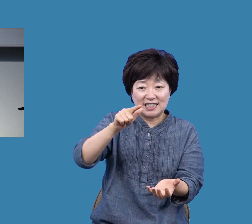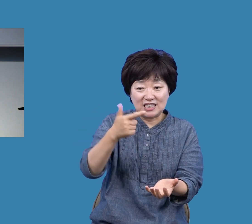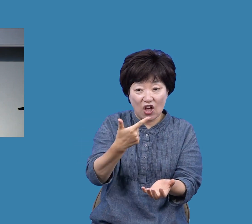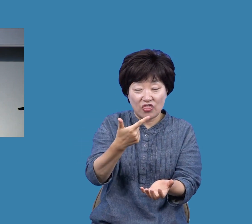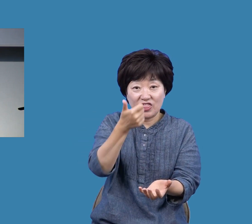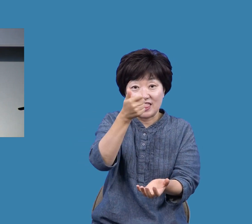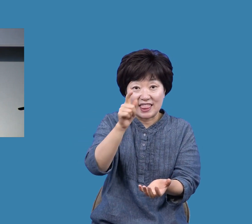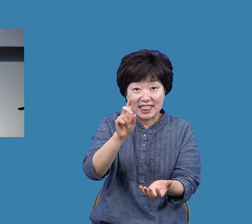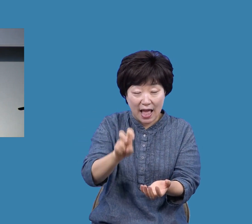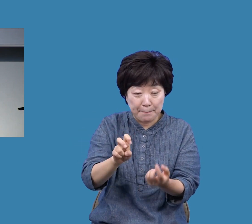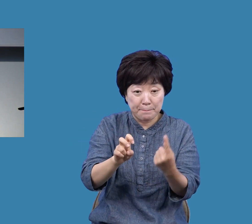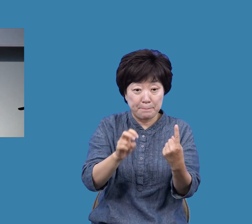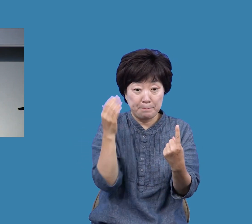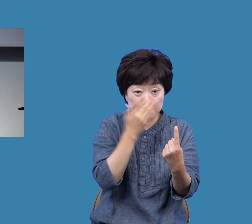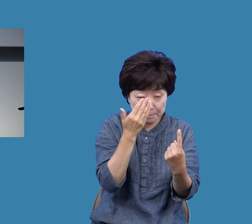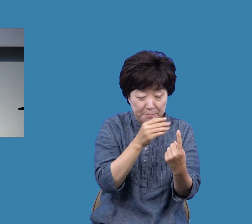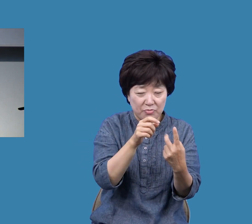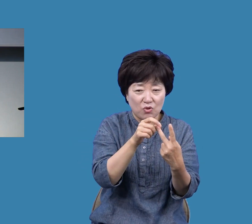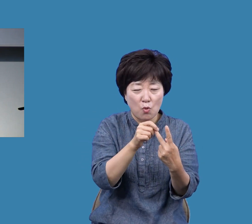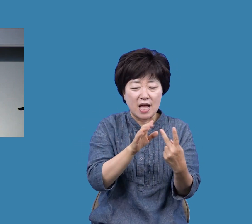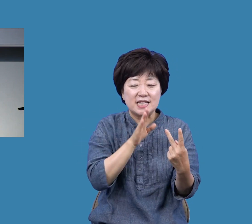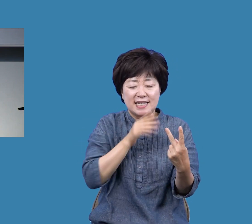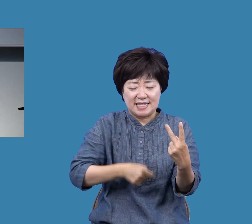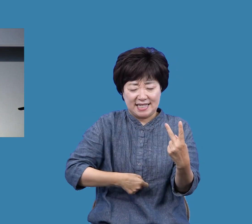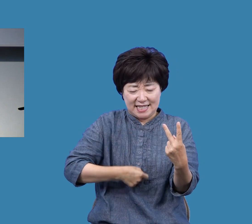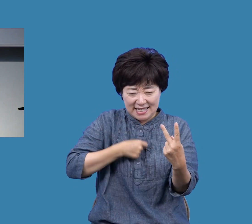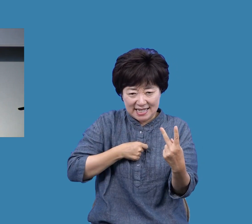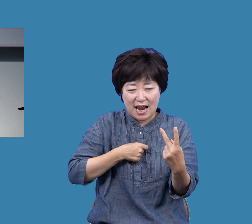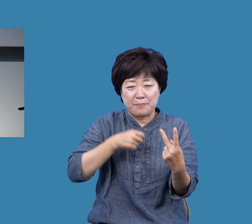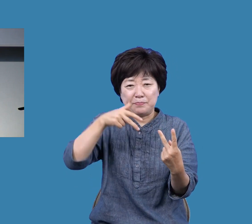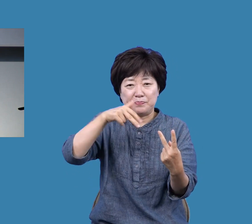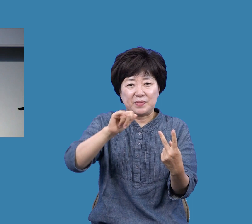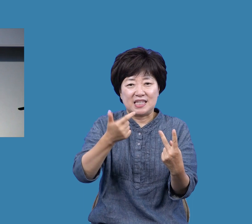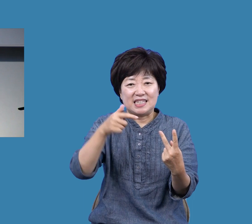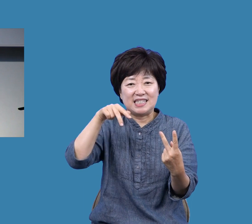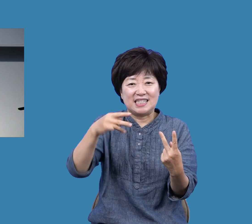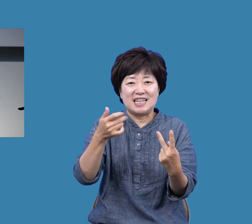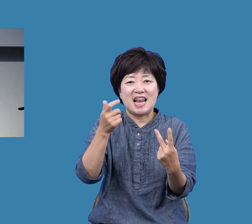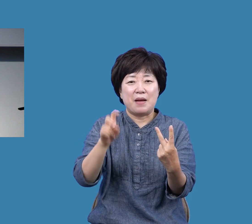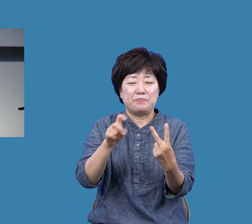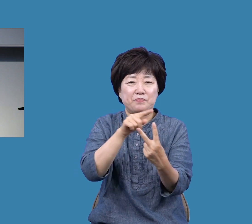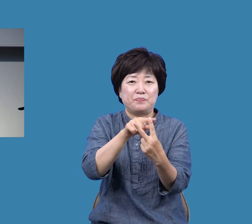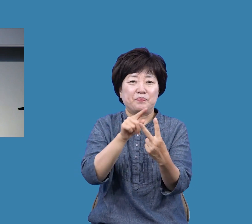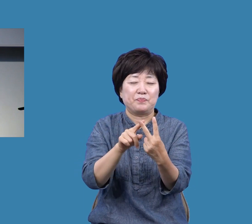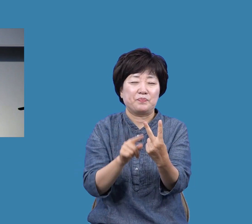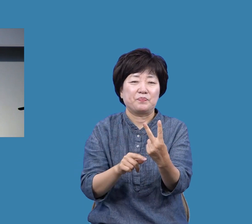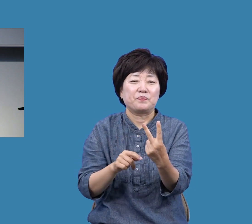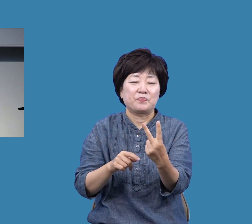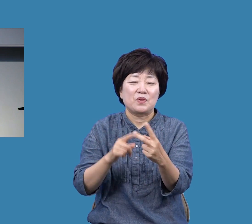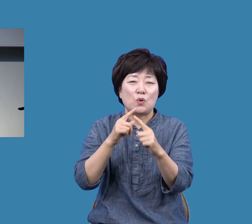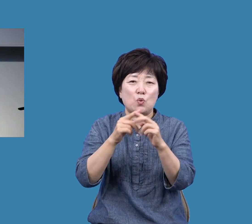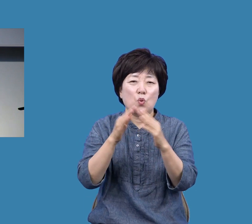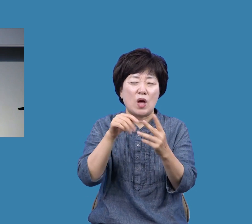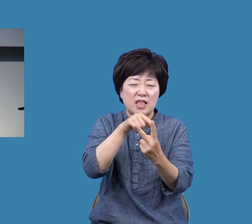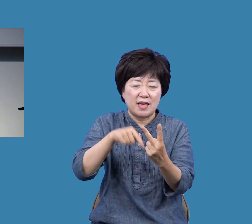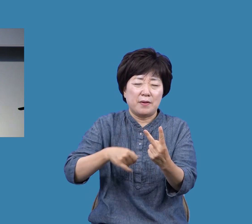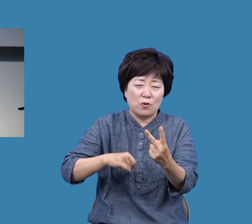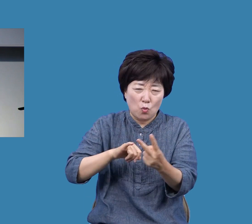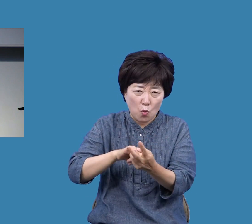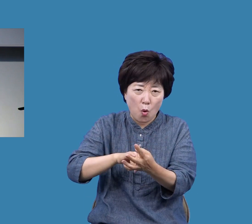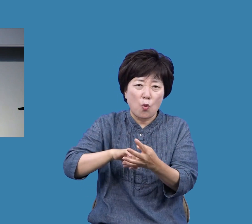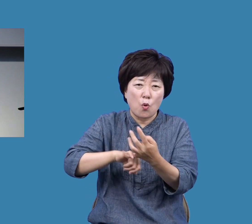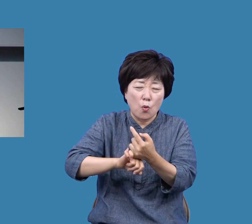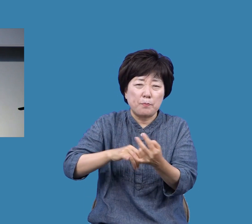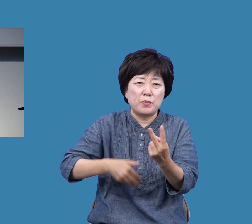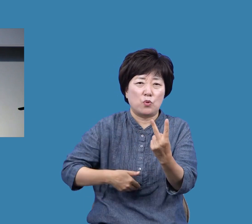있을 때 우리 영이 충만해진다는 거예요. 개인도 마찬가지고 공동체도 마찬가지입니다. 순전함과 진실함.